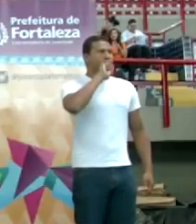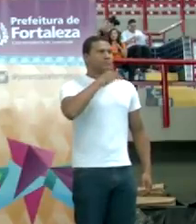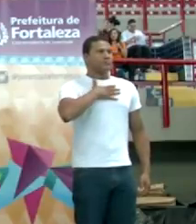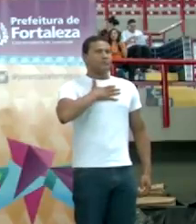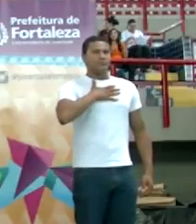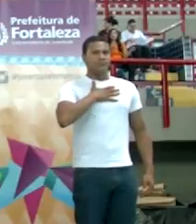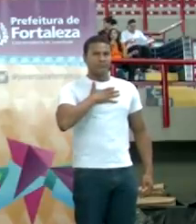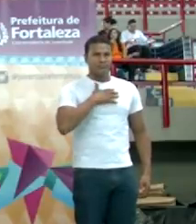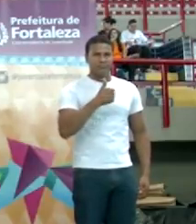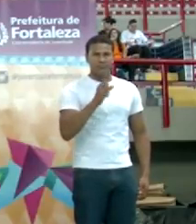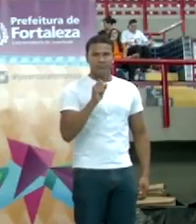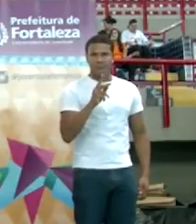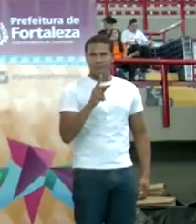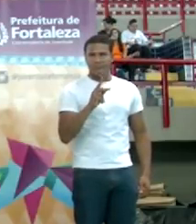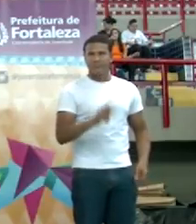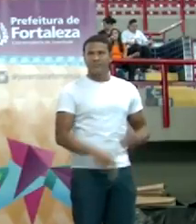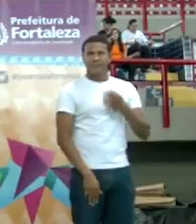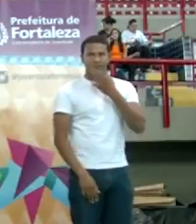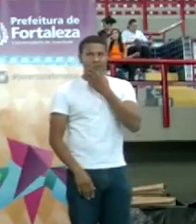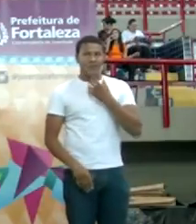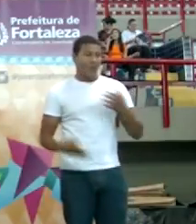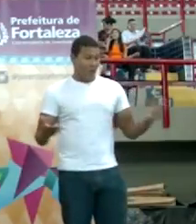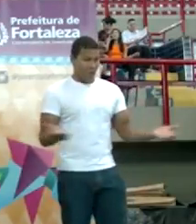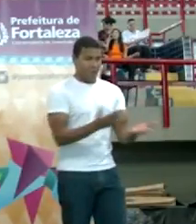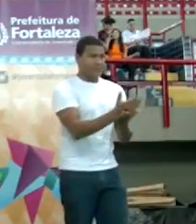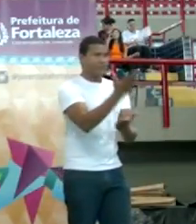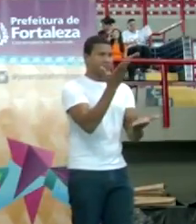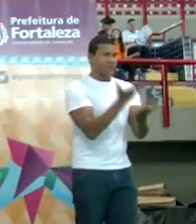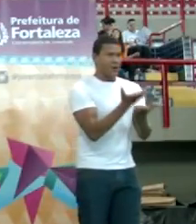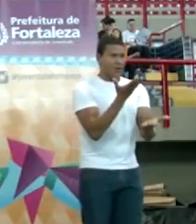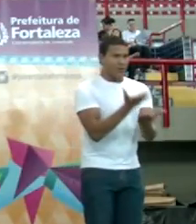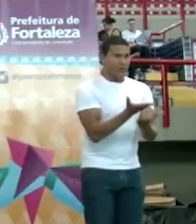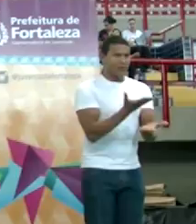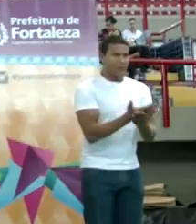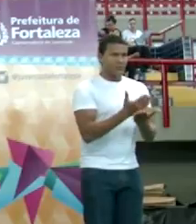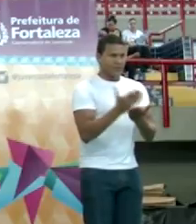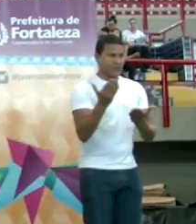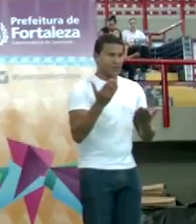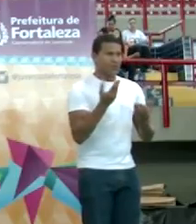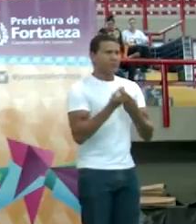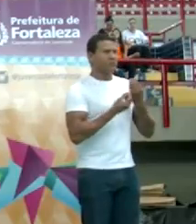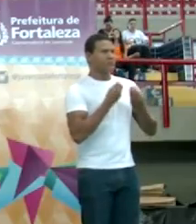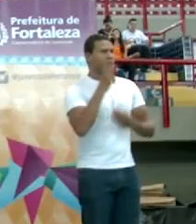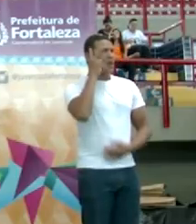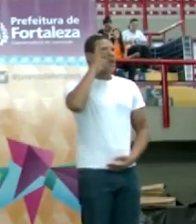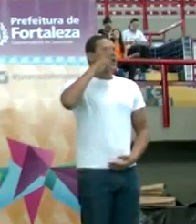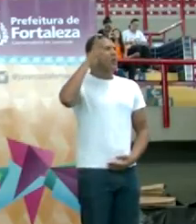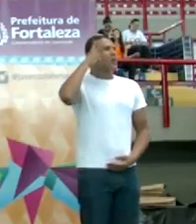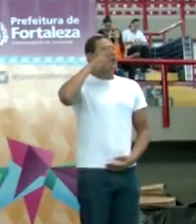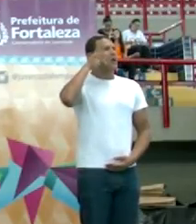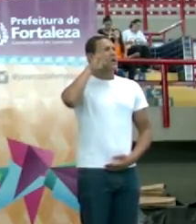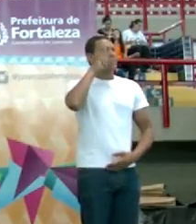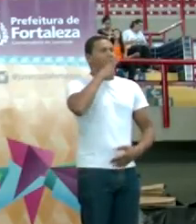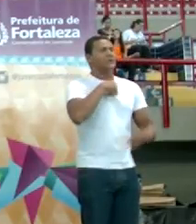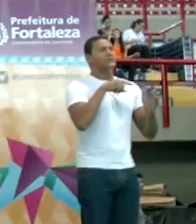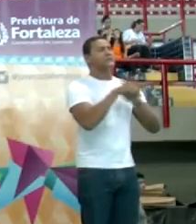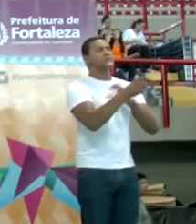o seguinte, ó. Vamos começar a aula não lendo exatamente o texto da